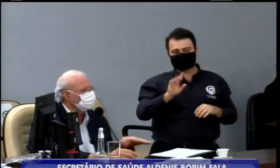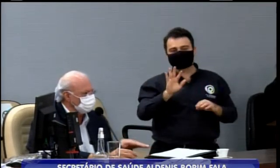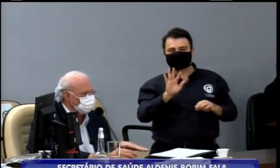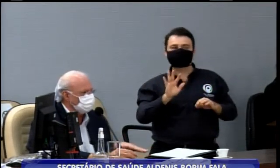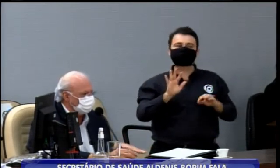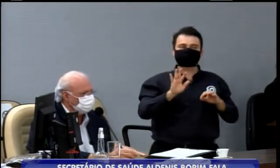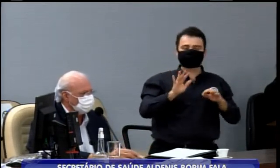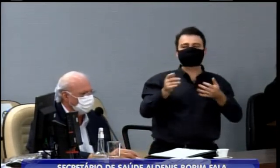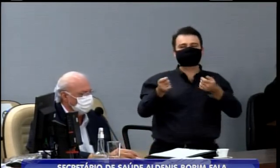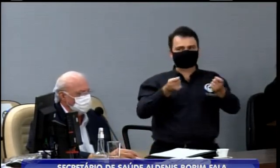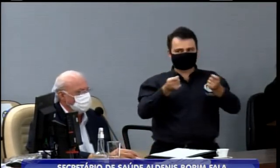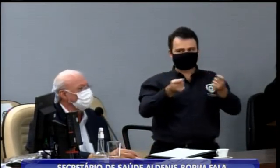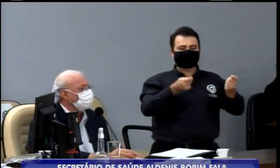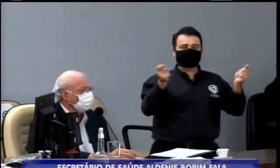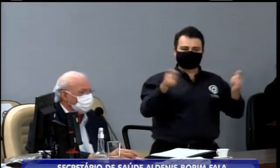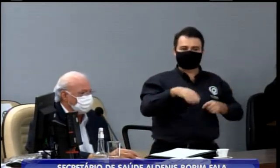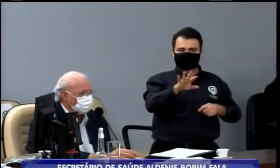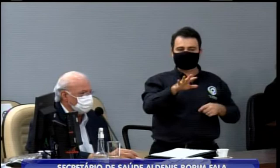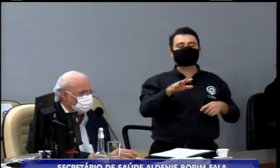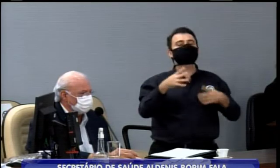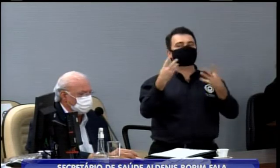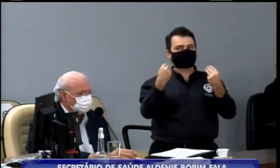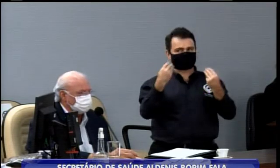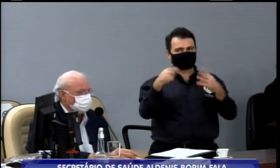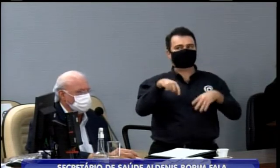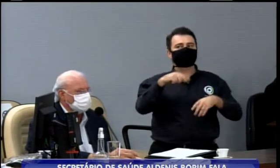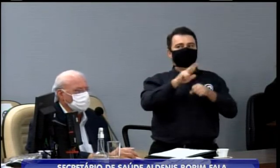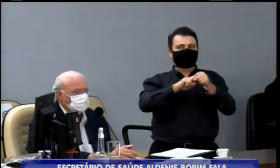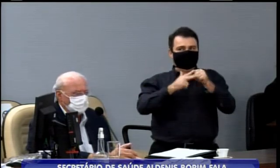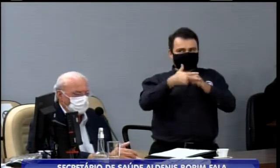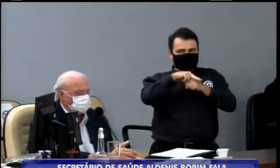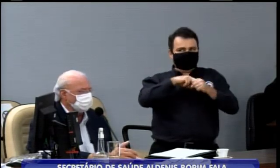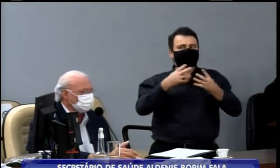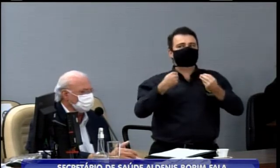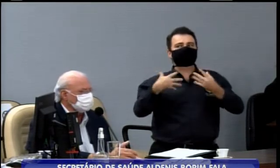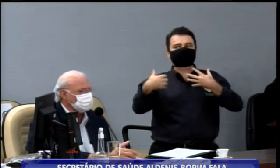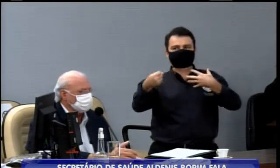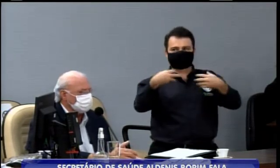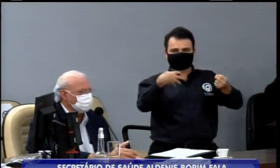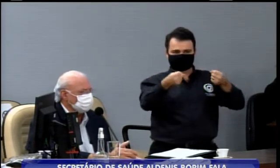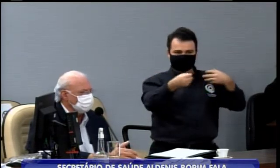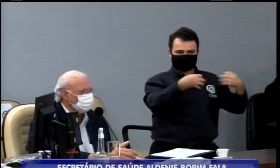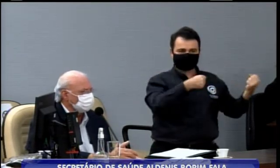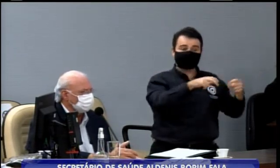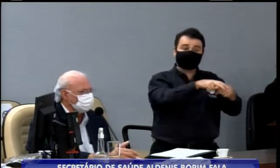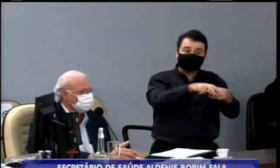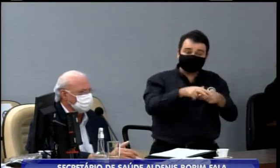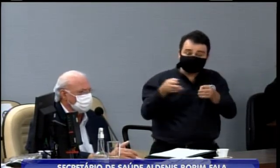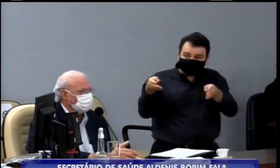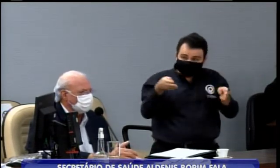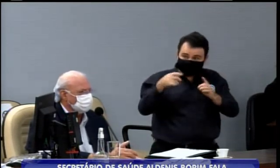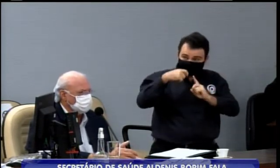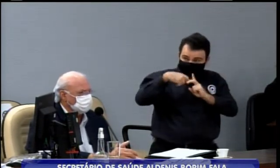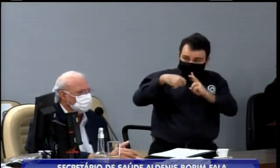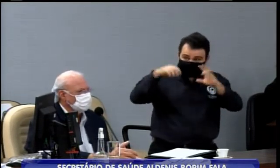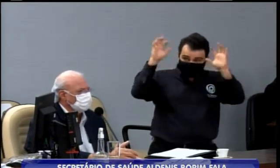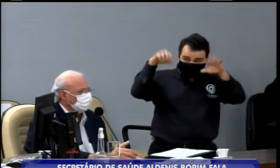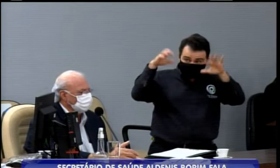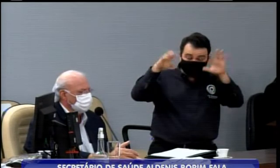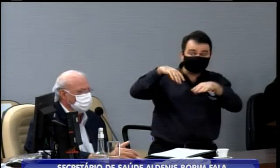com bastante caso, é uma preocupação nossa, porque a estação chuvosa ainda está por chegar,